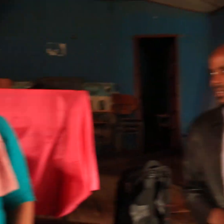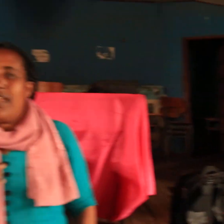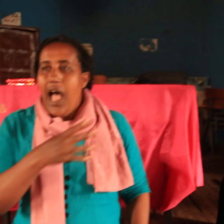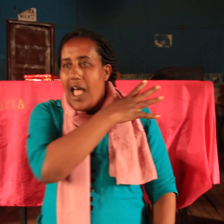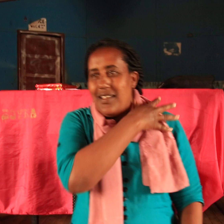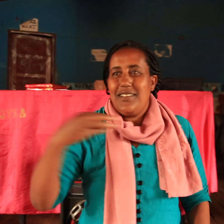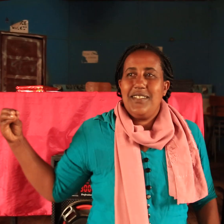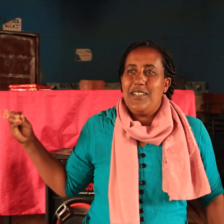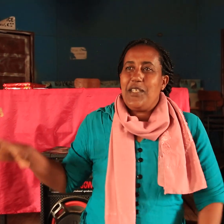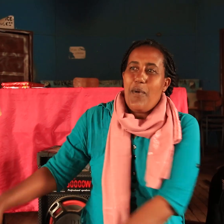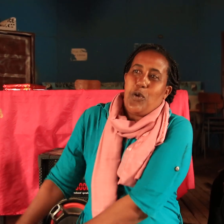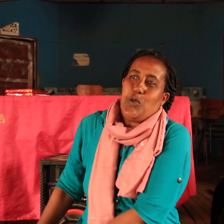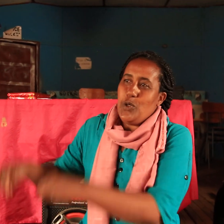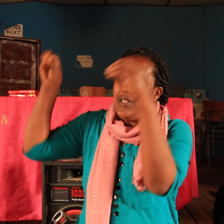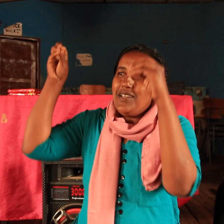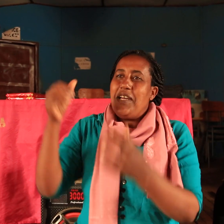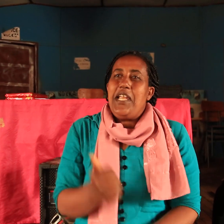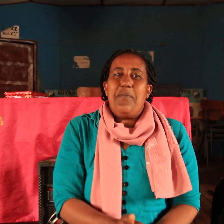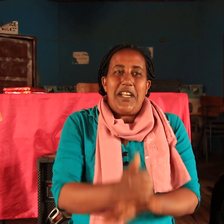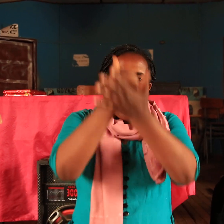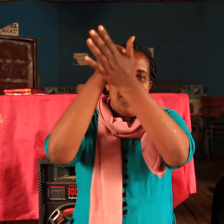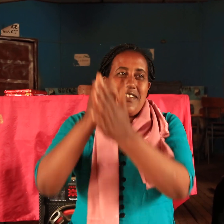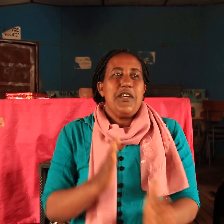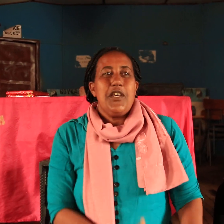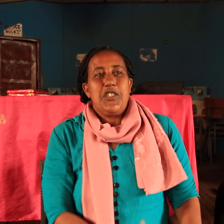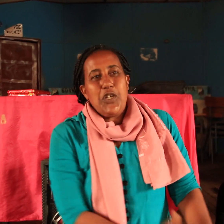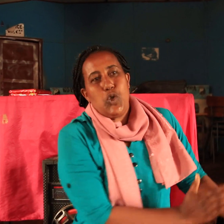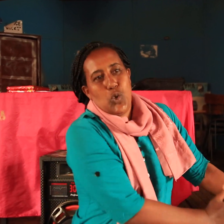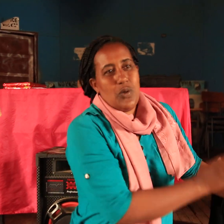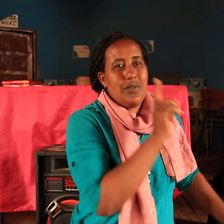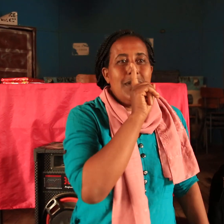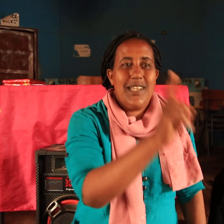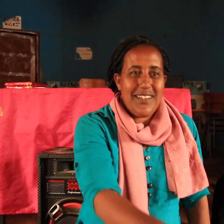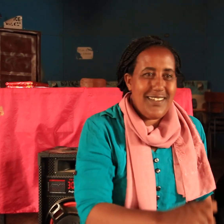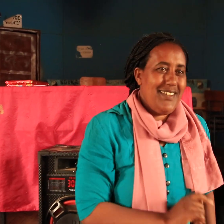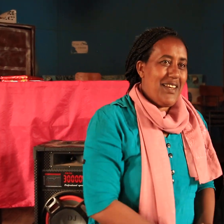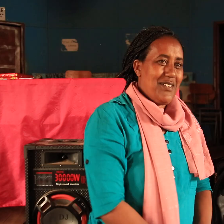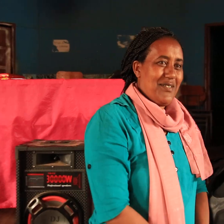እና ተማሪዎቹን ለመርዳት ዝግጁ ነኝ ያለ